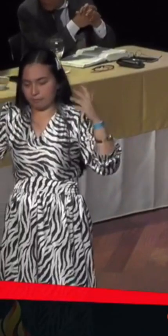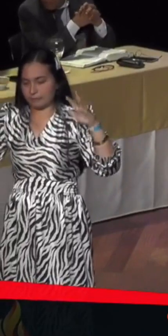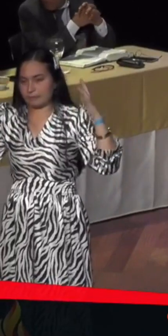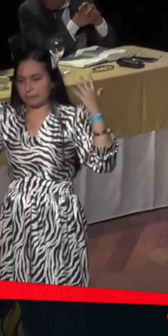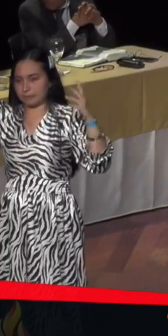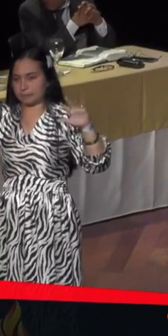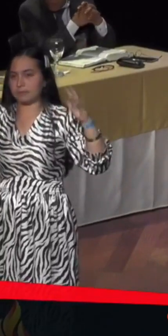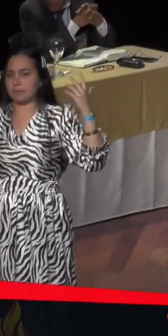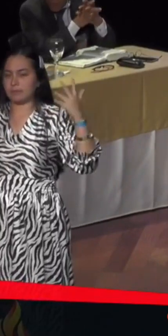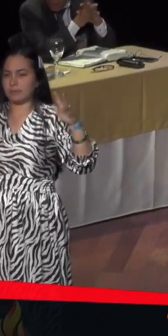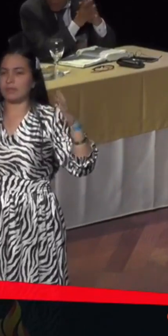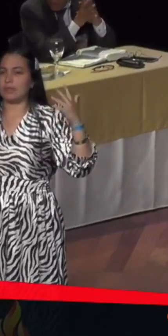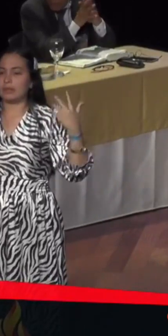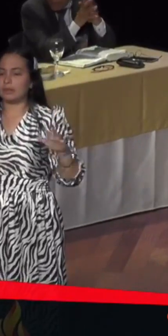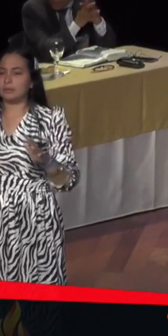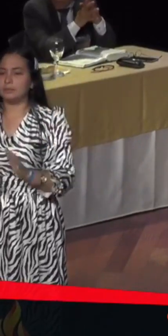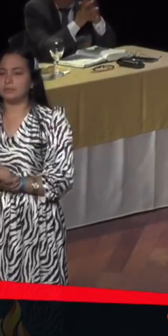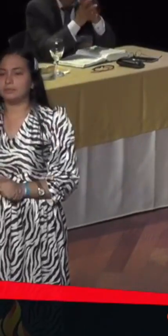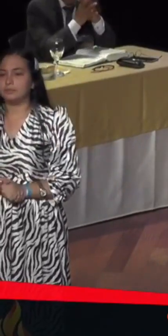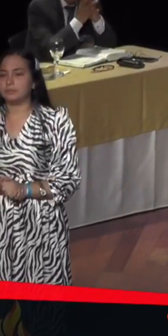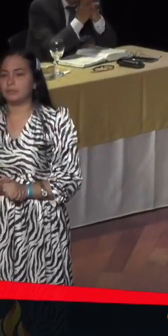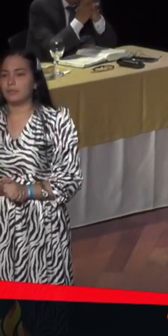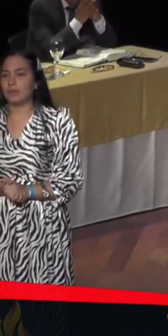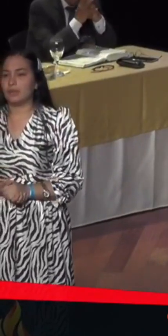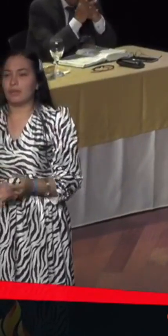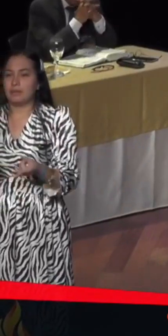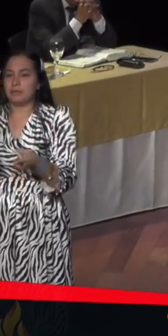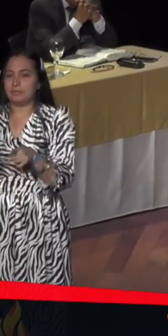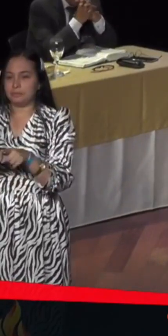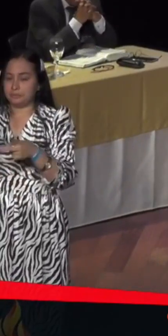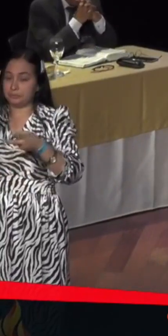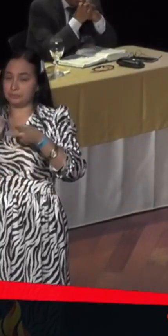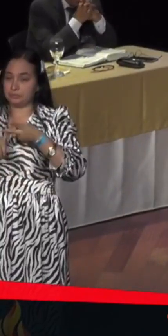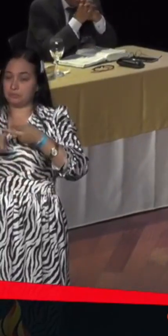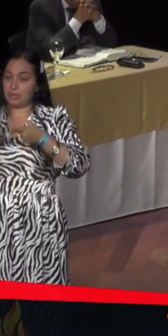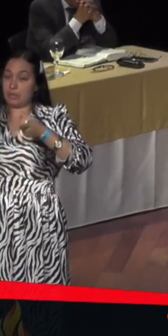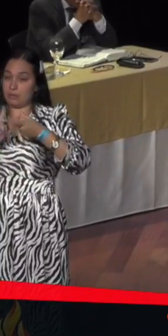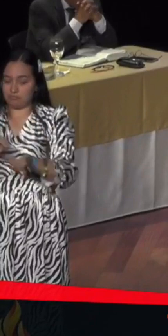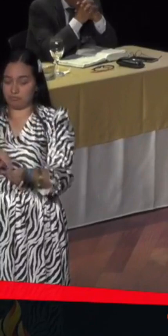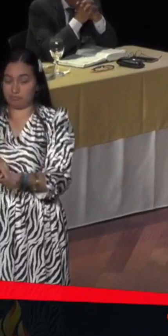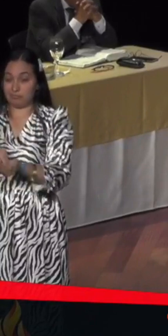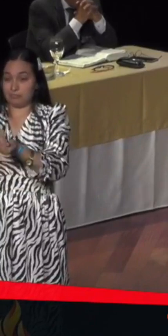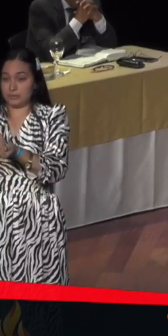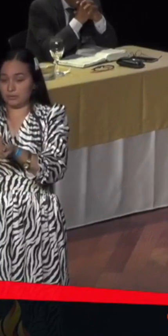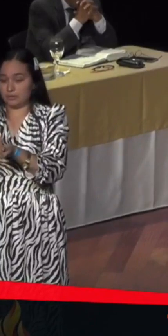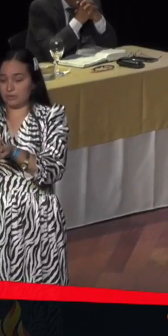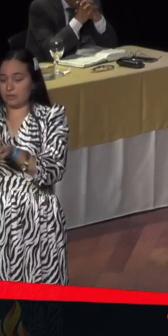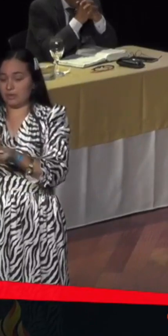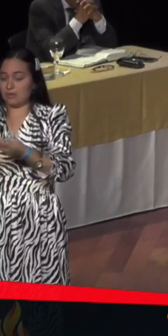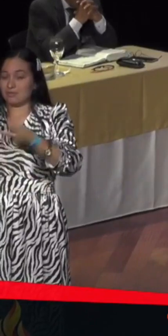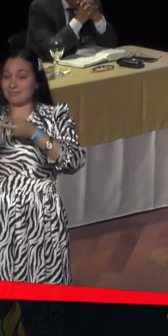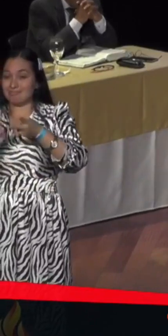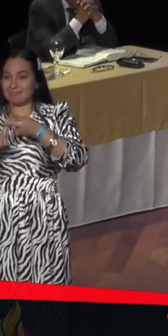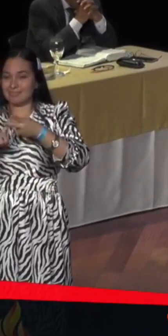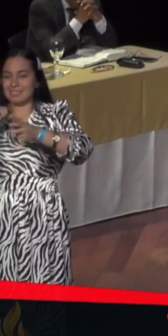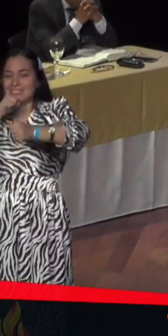Dos, la santidad de un Samuel. Todo llamado implica santidad.